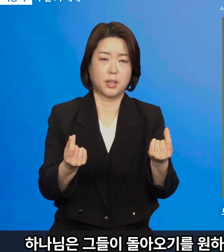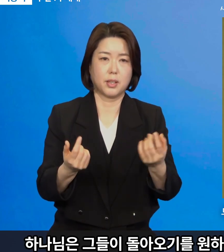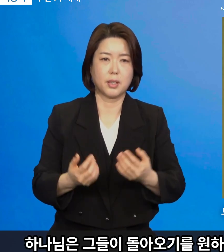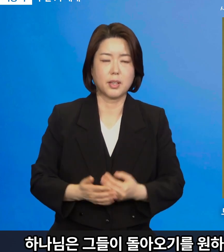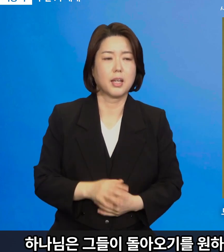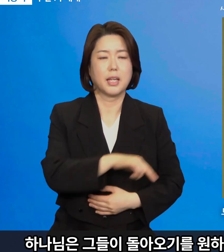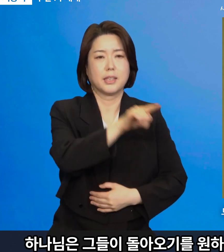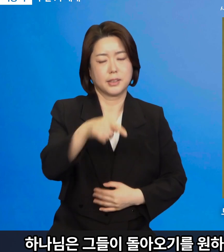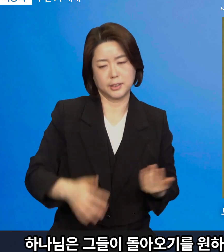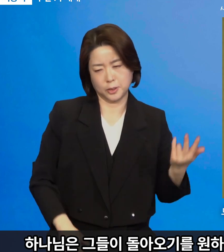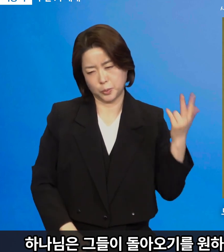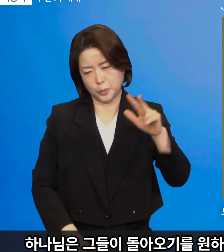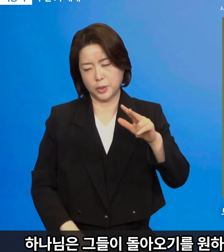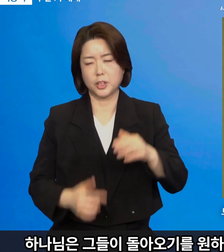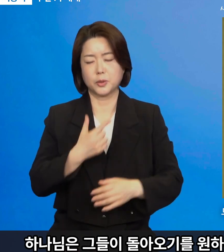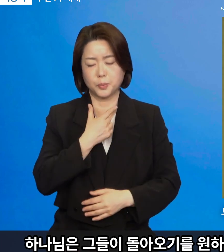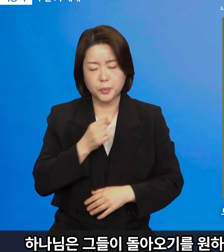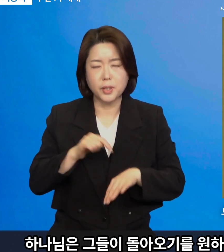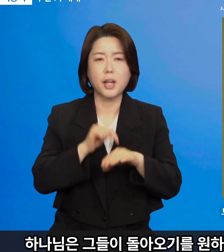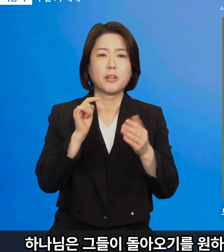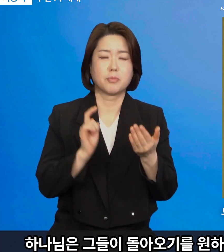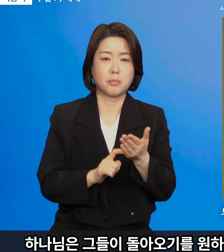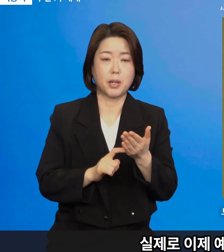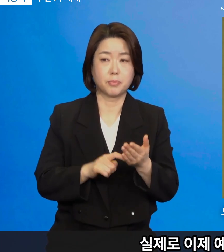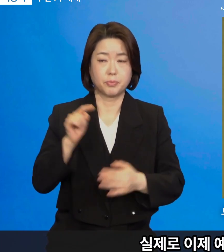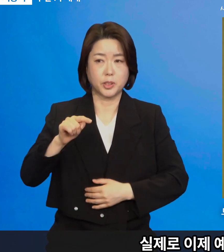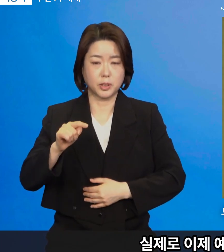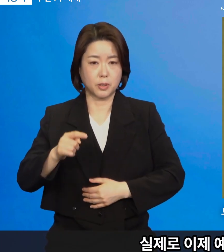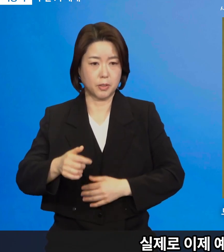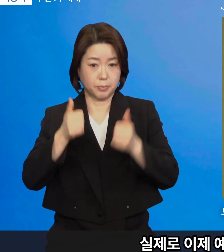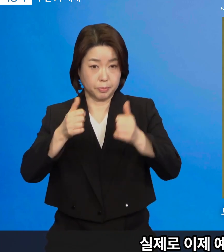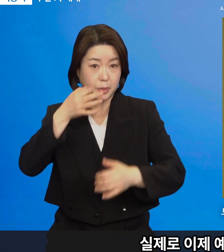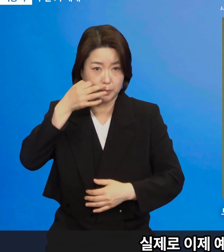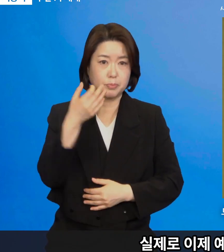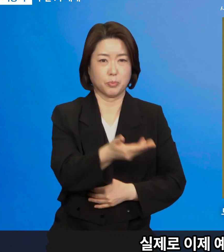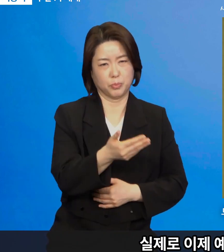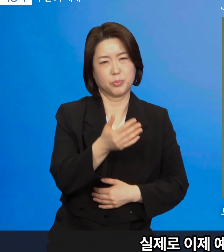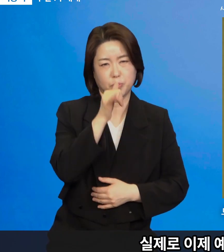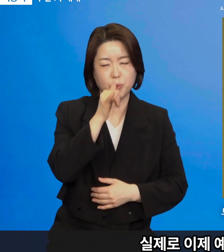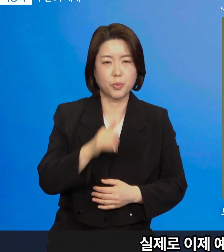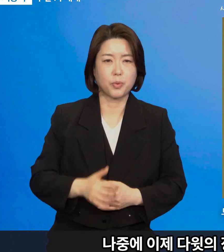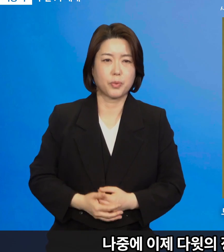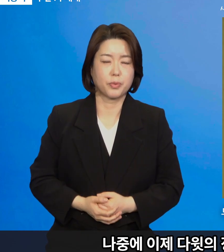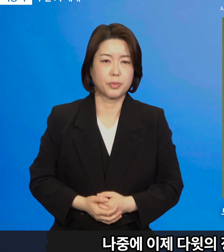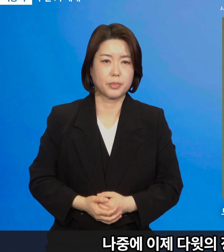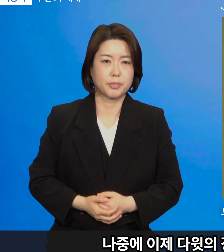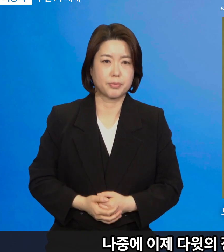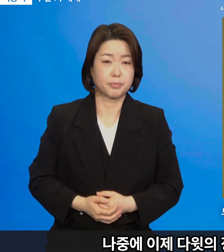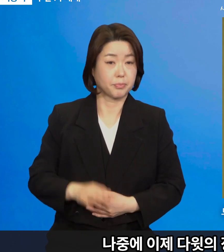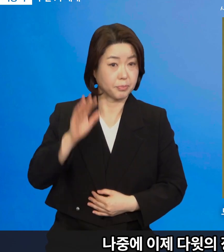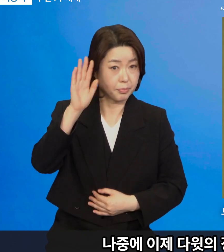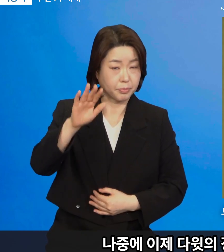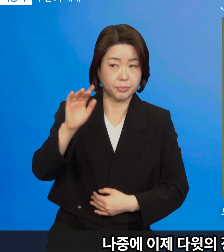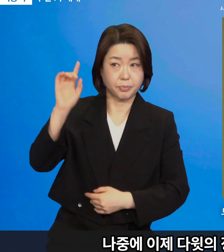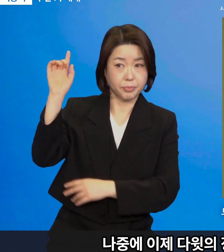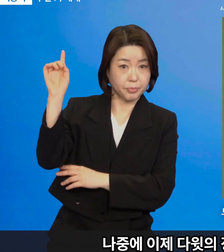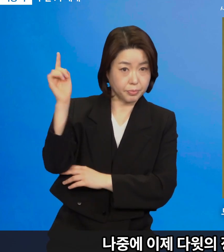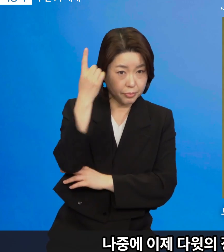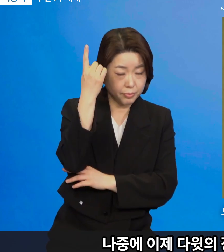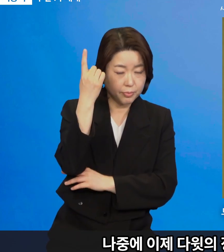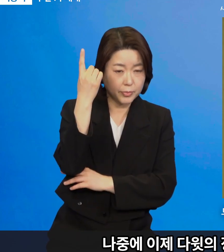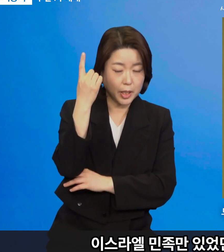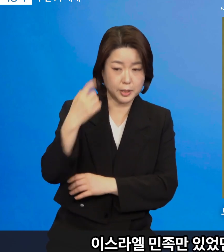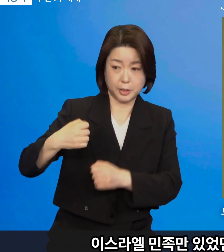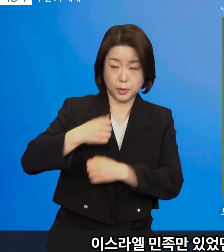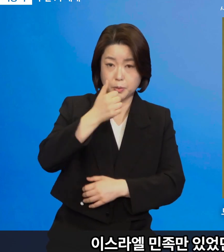그들이 돌아오기를 원하는 마음에 이거를 보여주시는 거예요. 실제로 이제 예를 들어볼게요. 나중에 이제 다윗의 장수들이 쭉